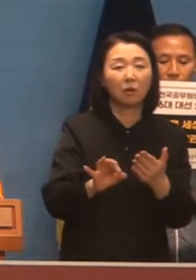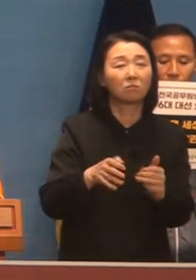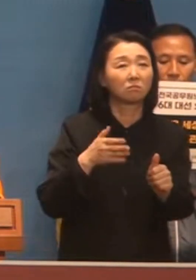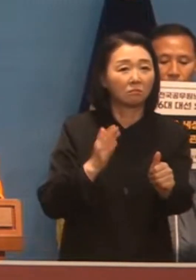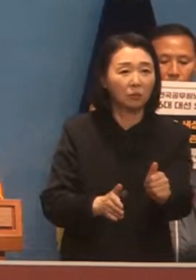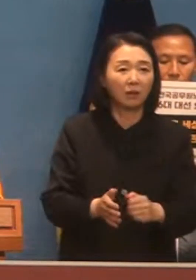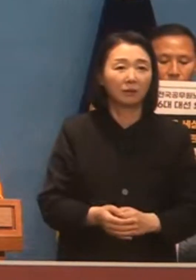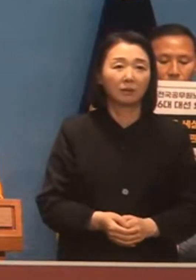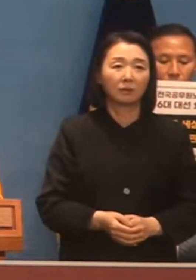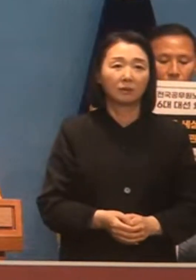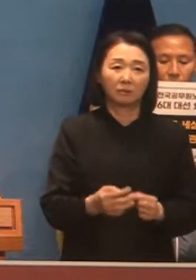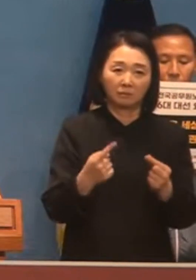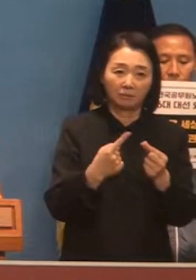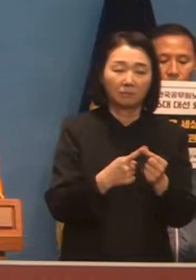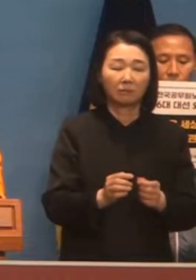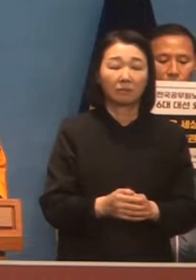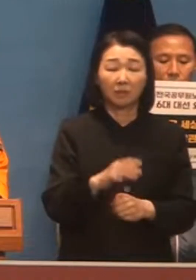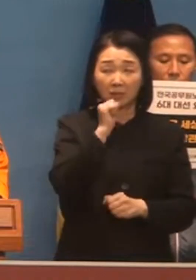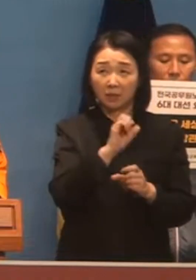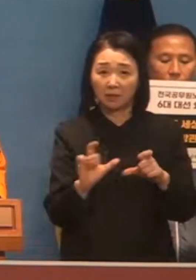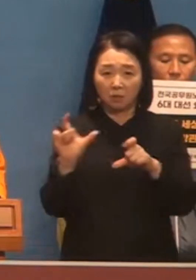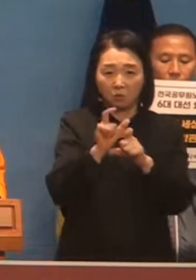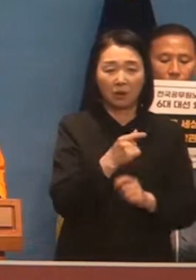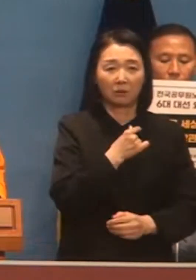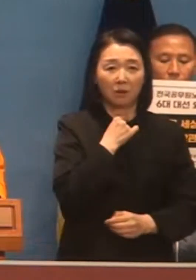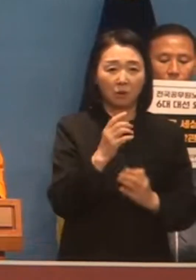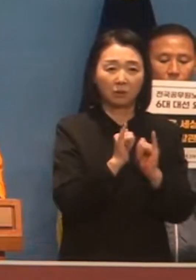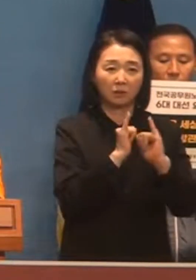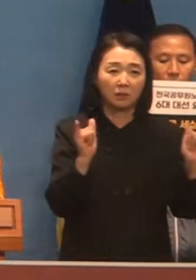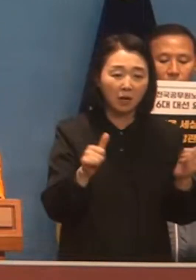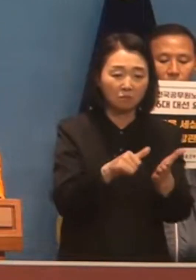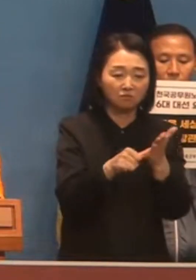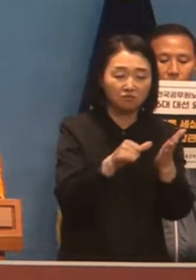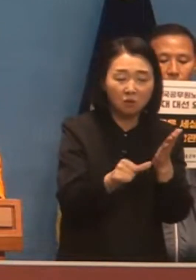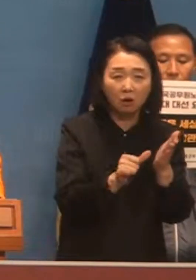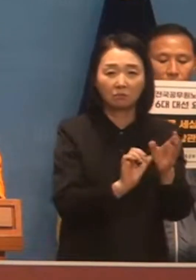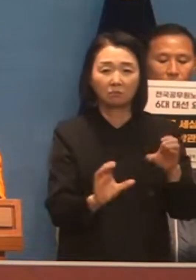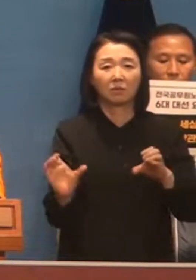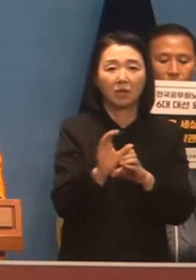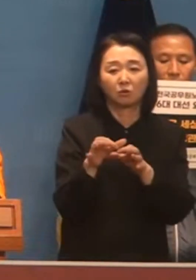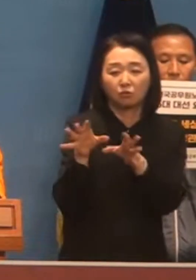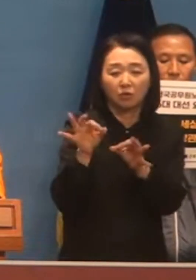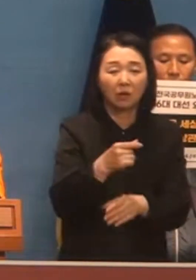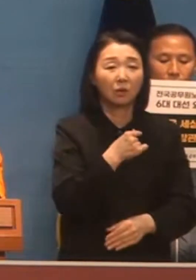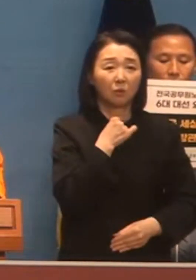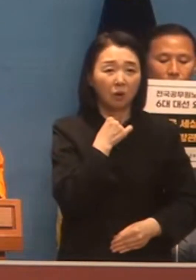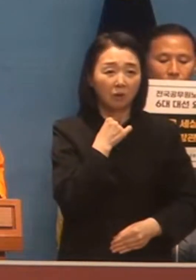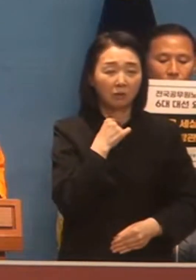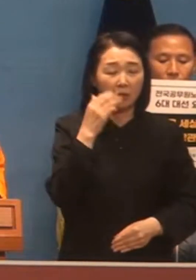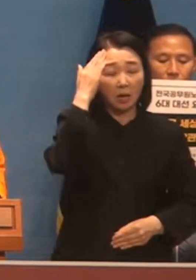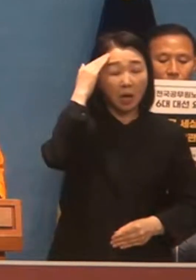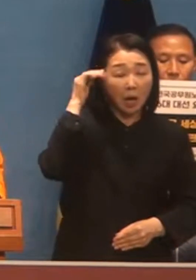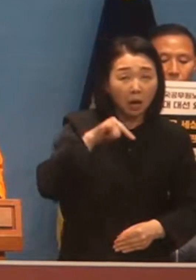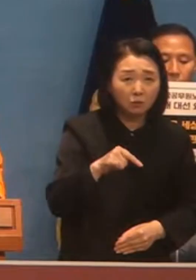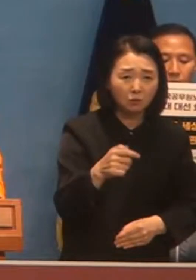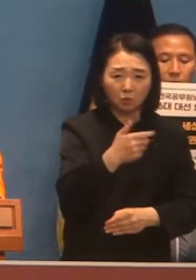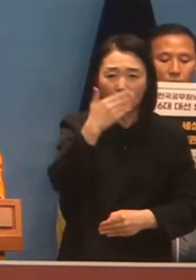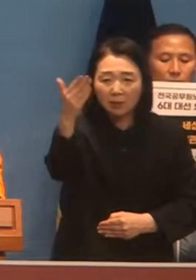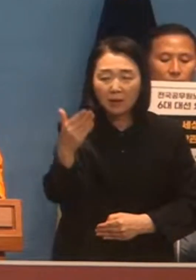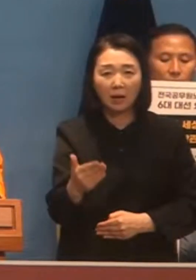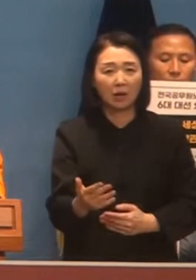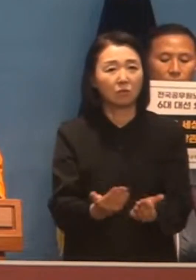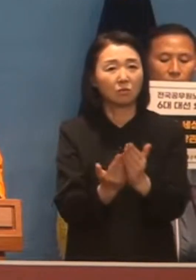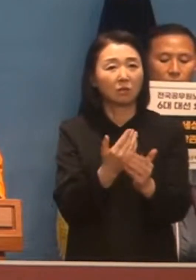추진하라. 하나, 예산을 확대하고 인력 장비를 지속적으로 투자하여 국내 소방 사업을